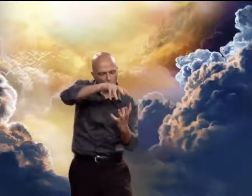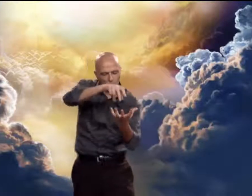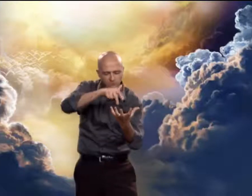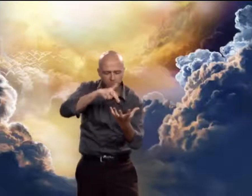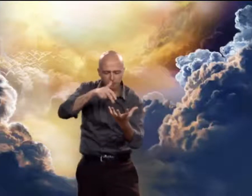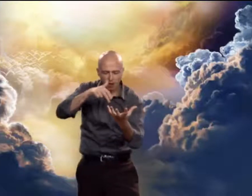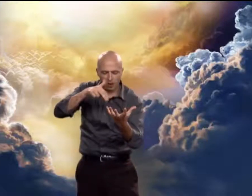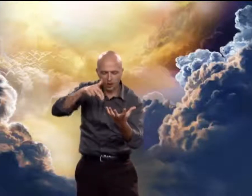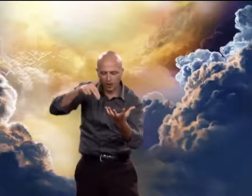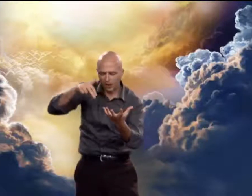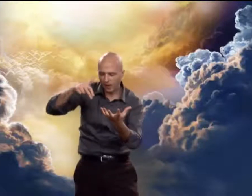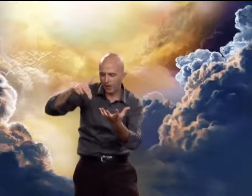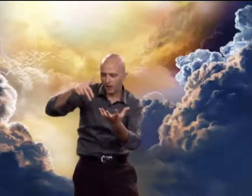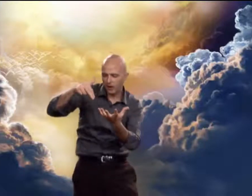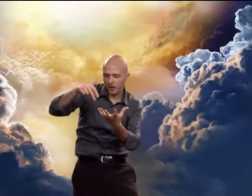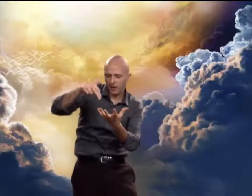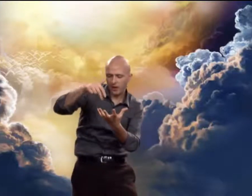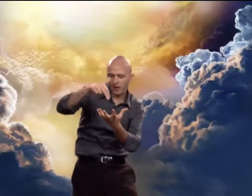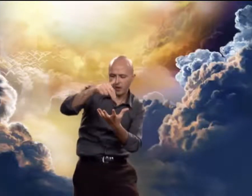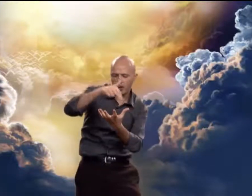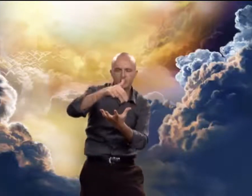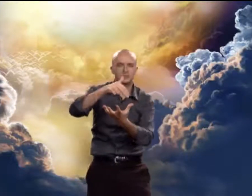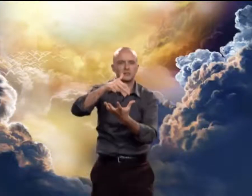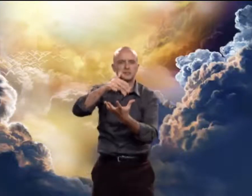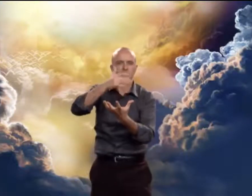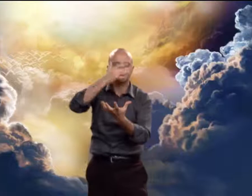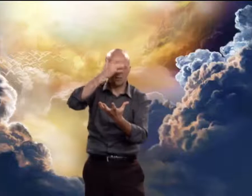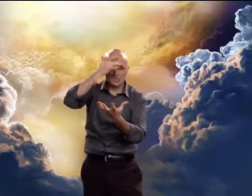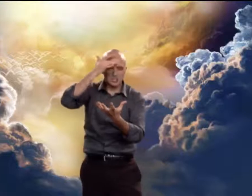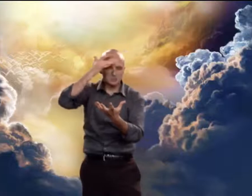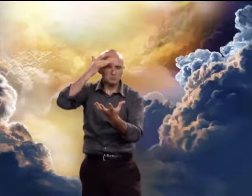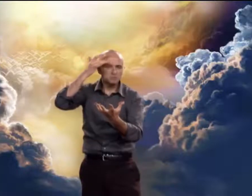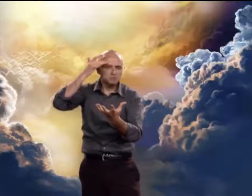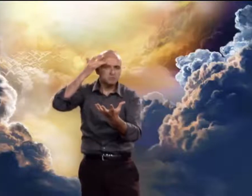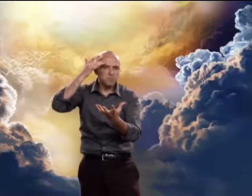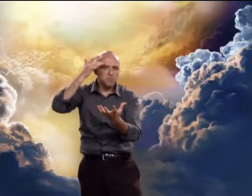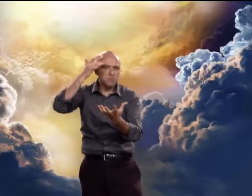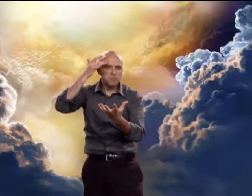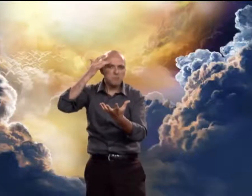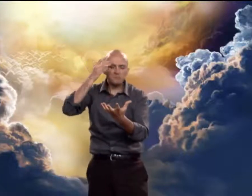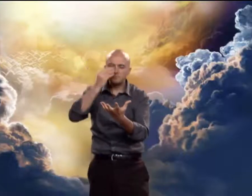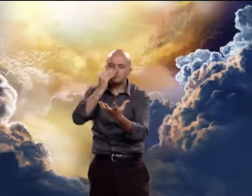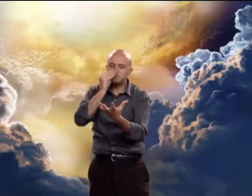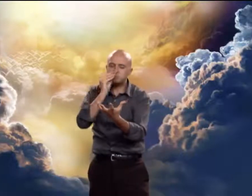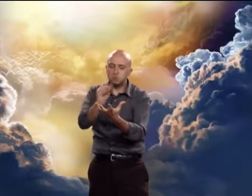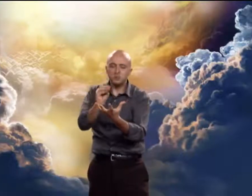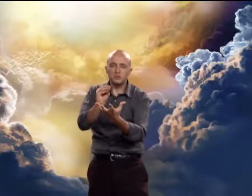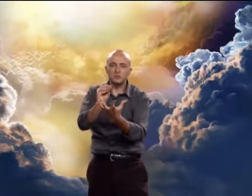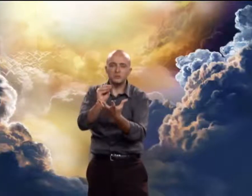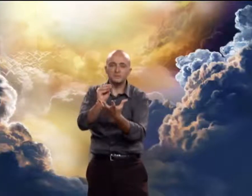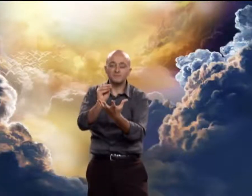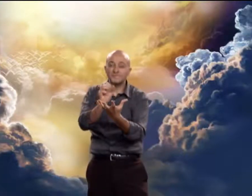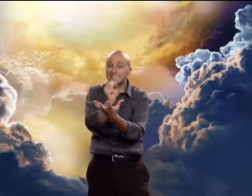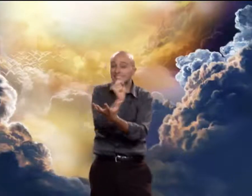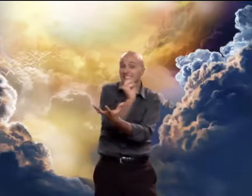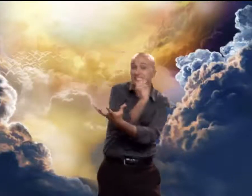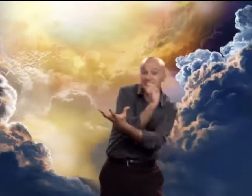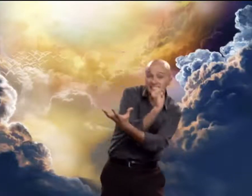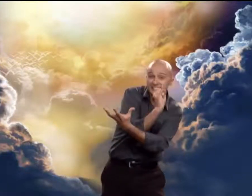em alta voz, fazem discursos ao povo ou arrogantes orações nas esquinas das ruas. Reis,